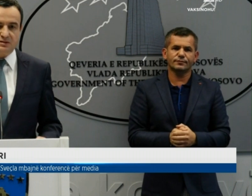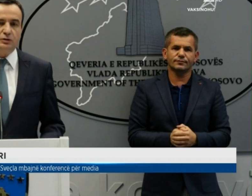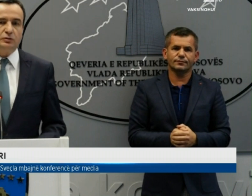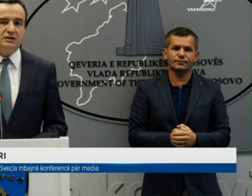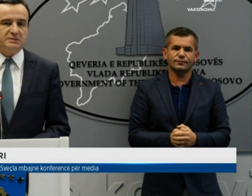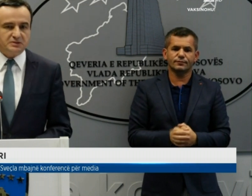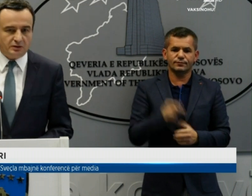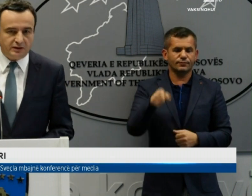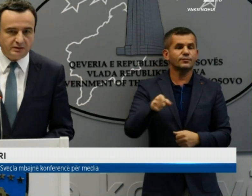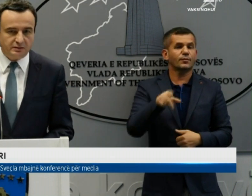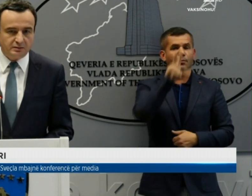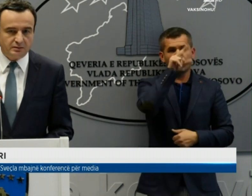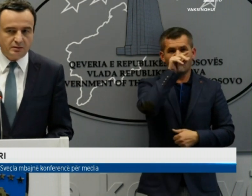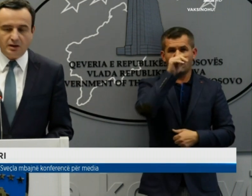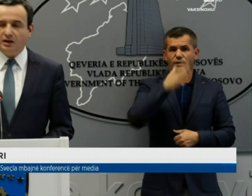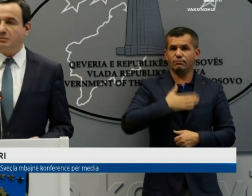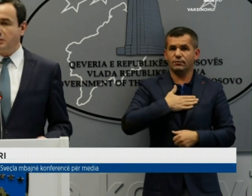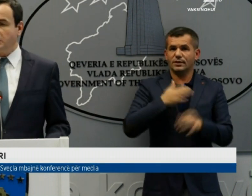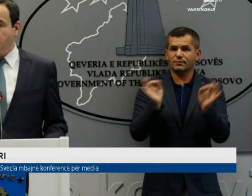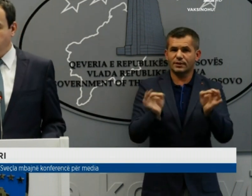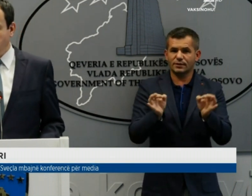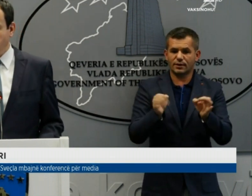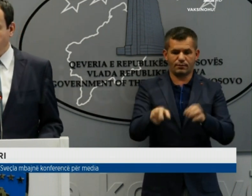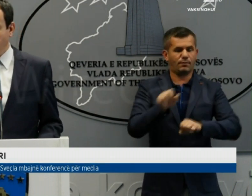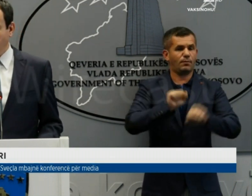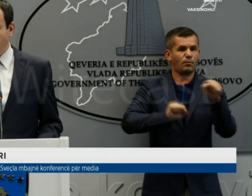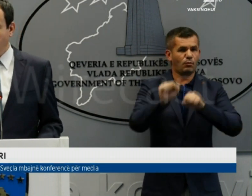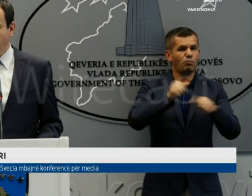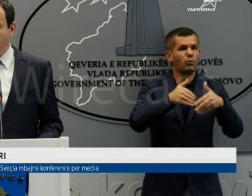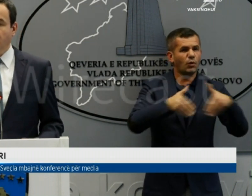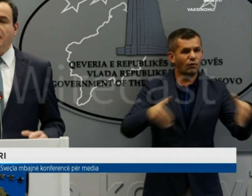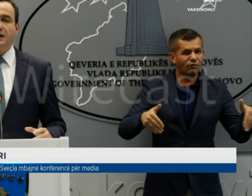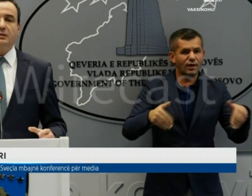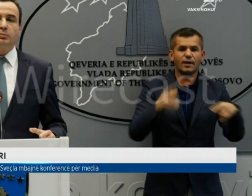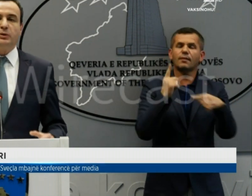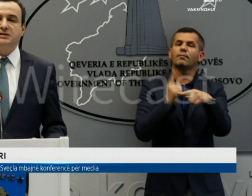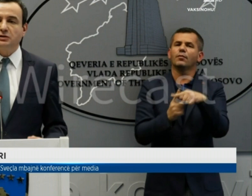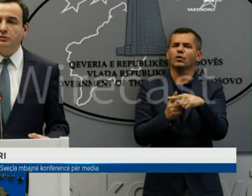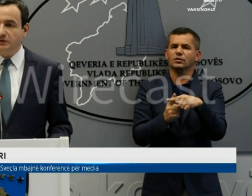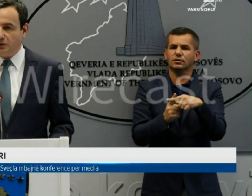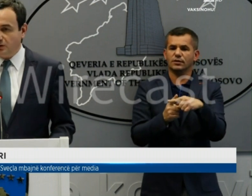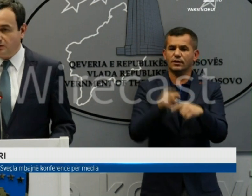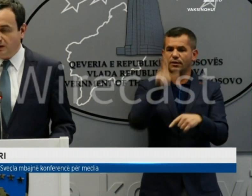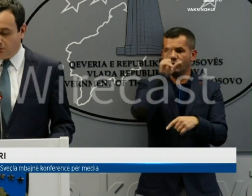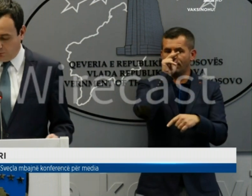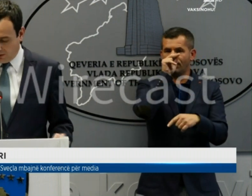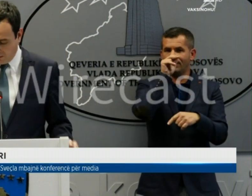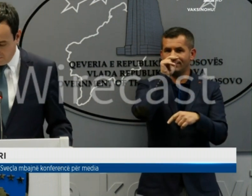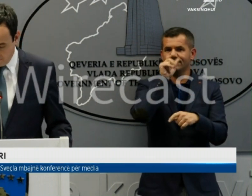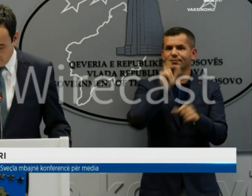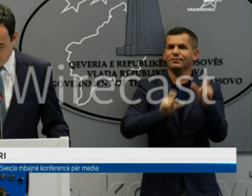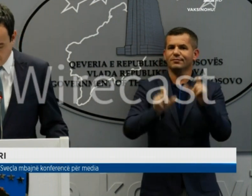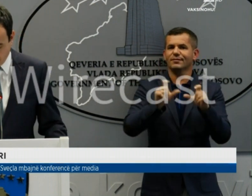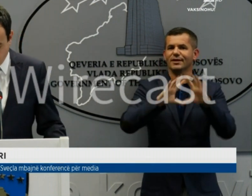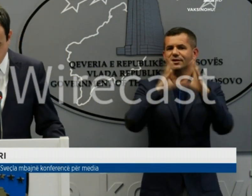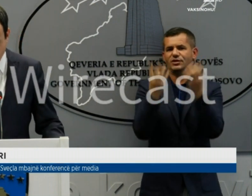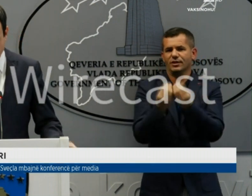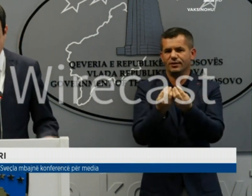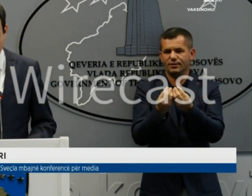tona speciale, edhe po i mbrojmë pikat kufitare, This is a demonstration of Wirecast.